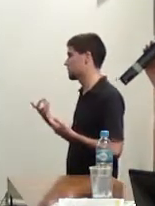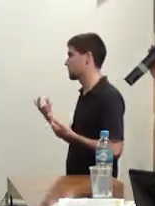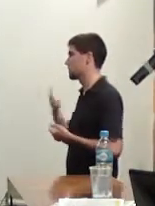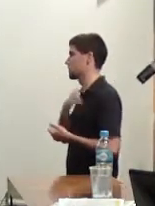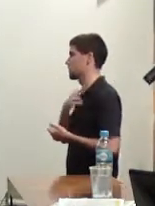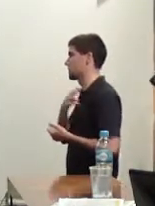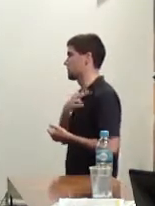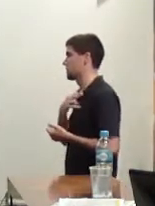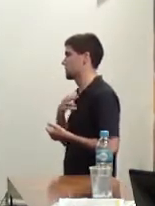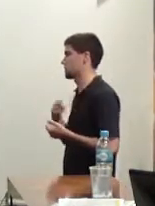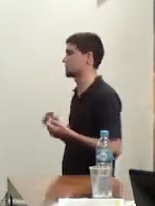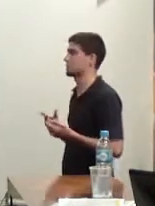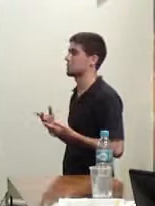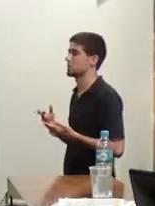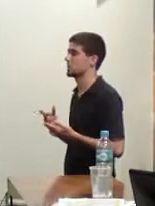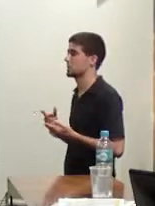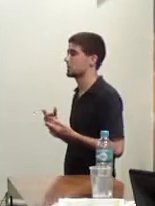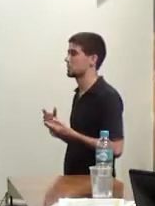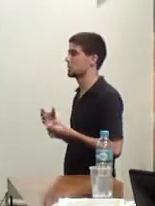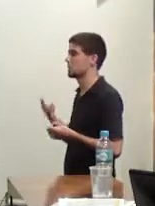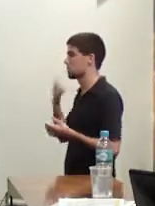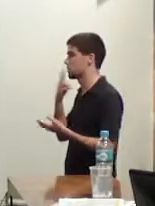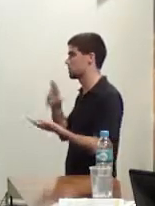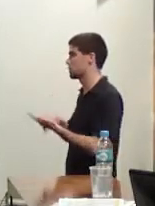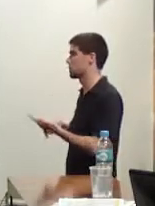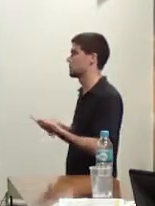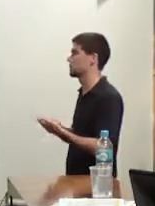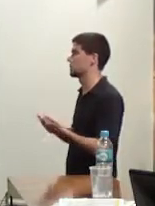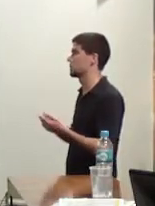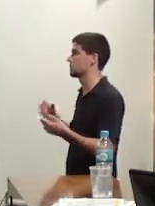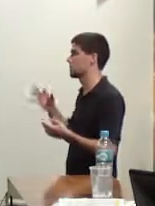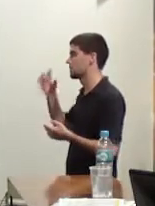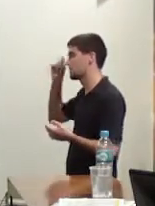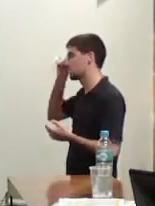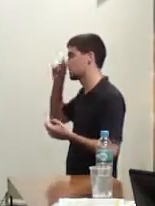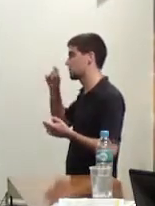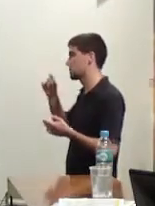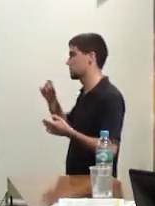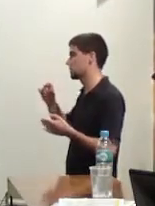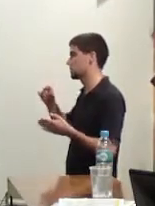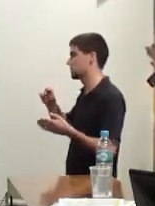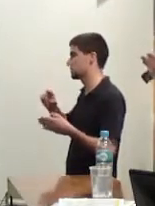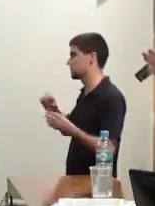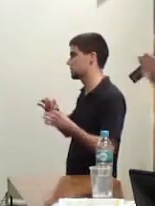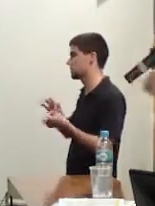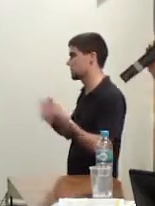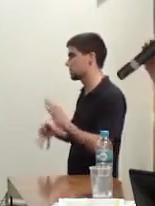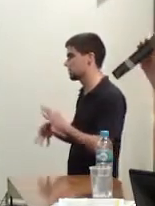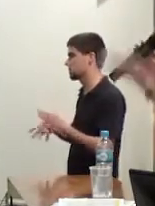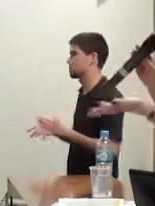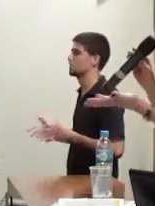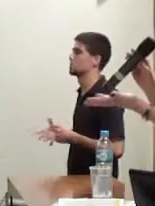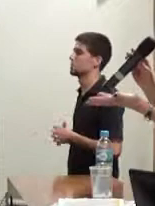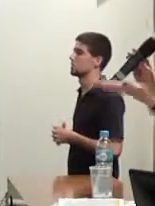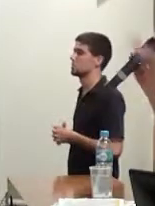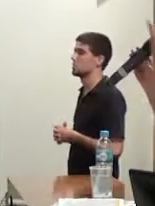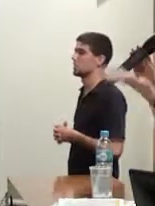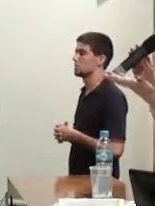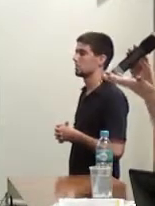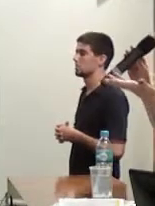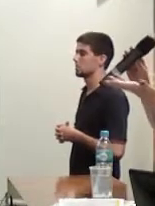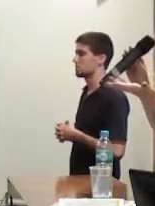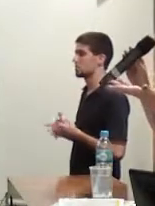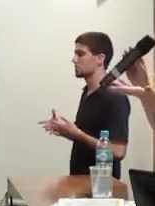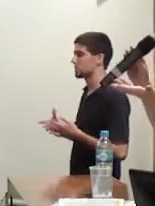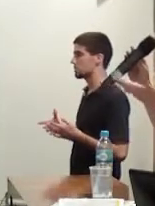había prometido 10 kilómetros de subte por año, incluso había dicho que todos aquellos que hasta ese momento no habían podido construir